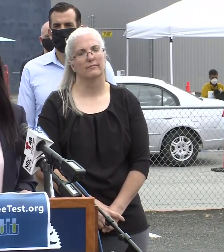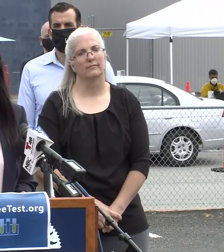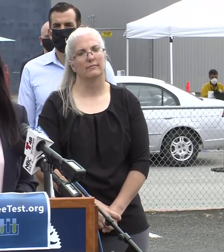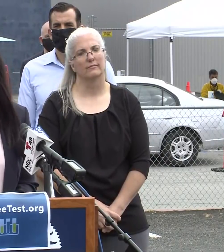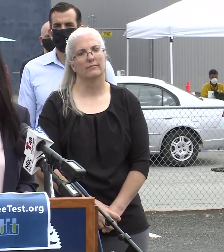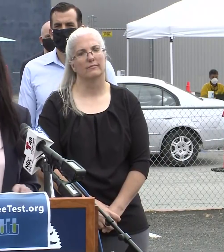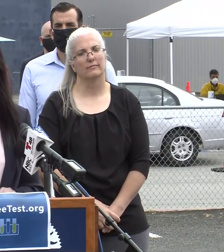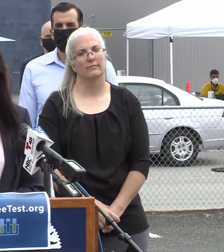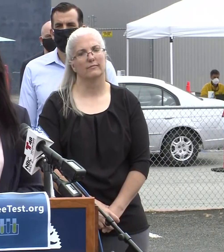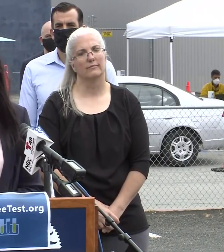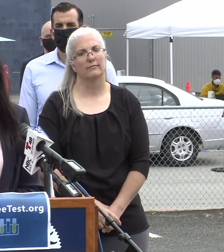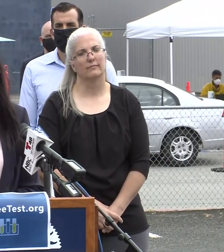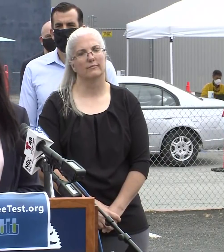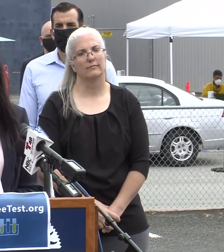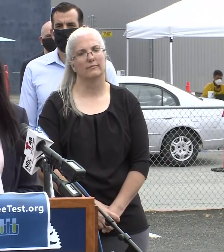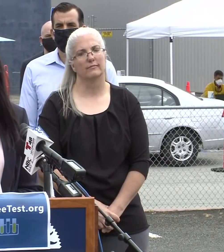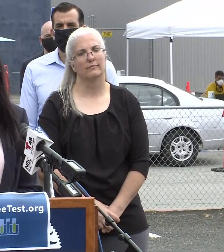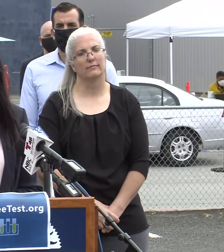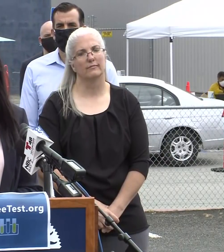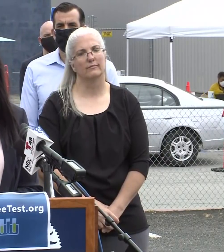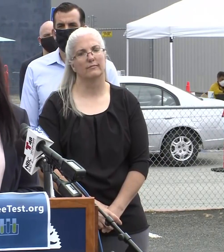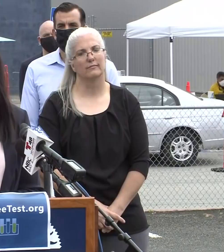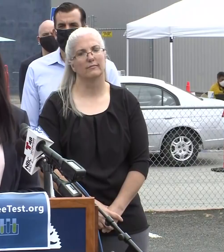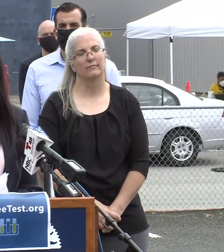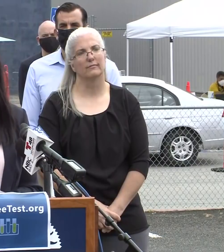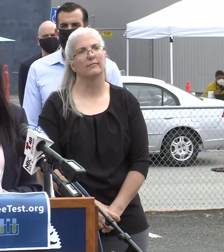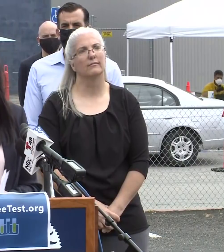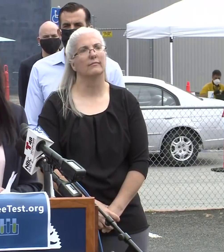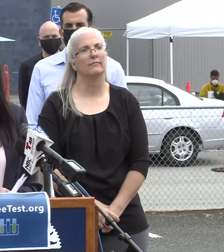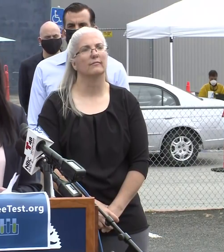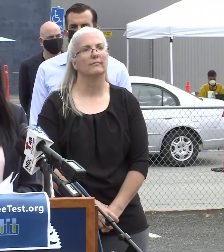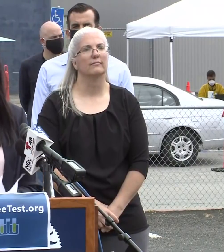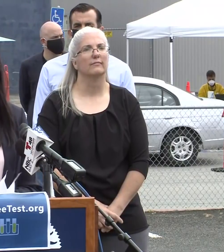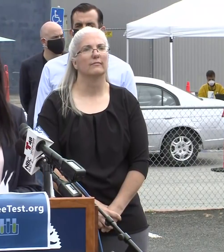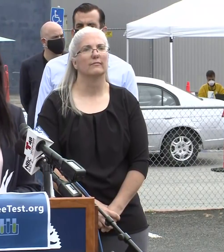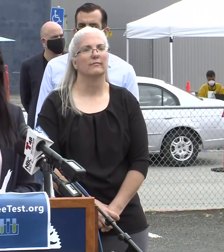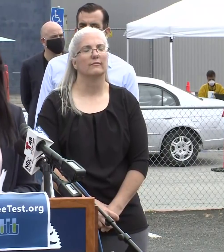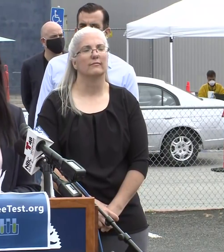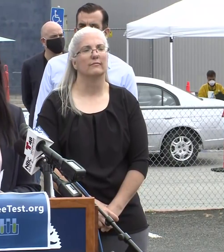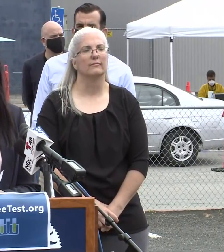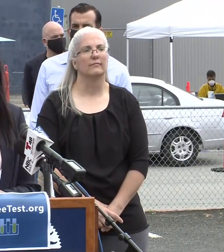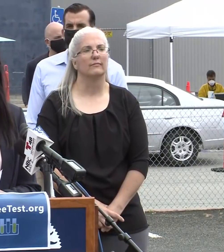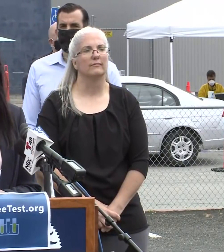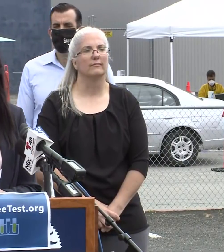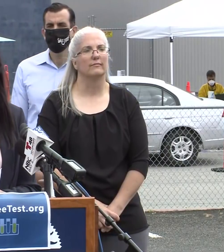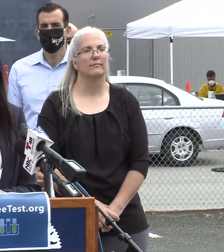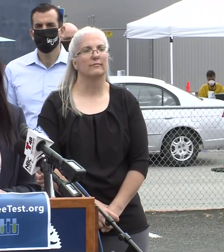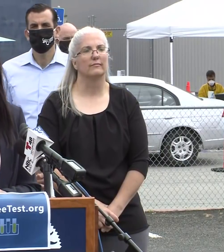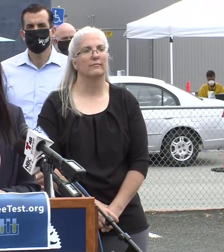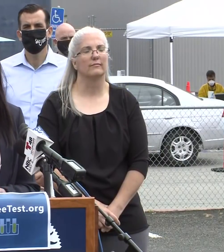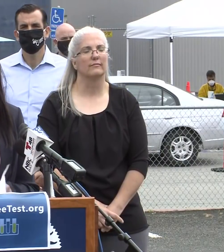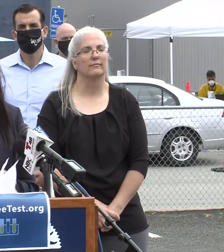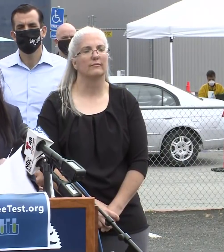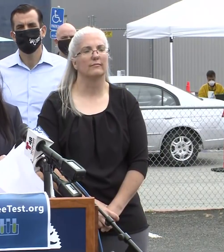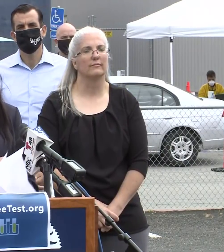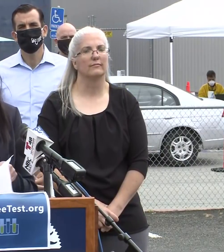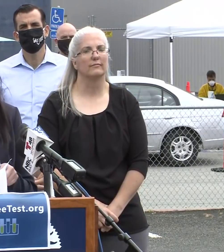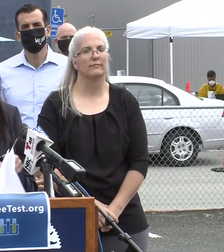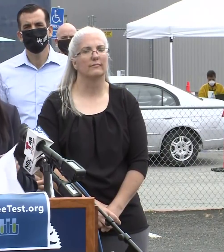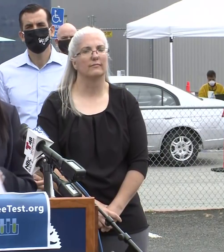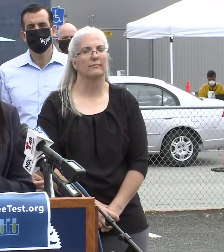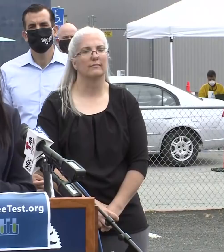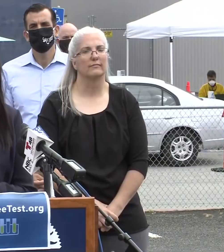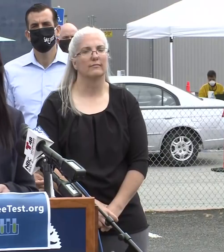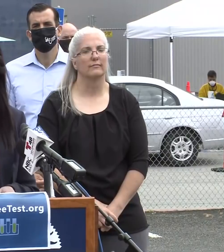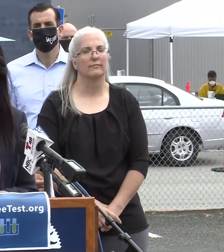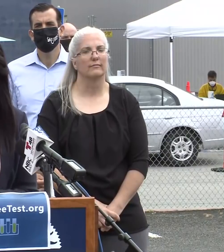Santa Clara. Le doy las gracias a muchas de las personas que se encuentran aquí, principalmente al alcalde y a la supervisora,